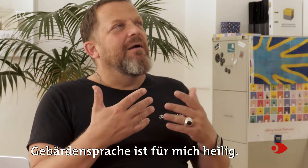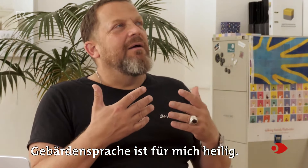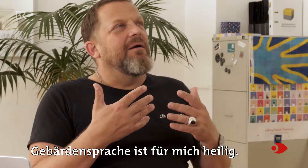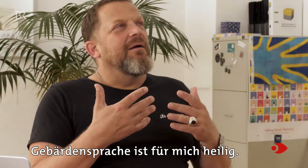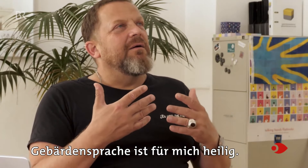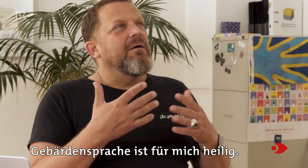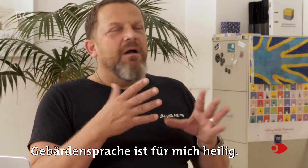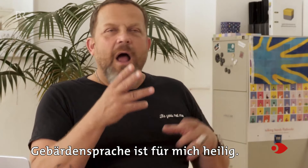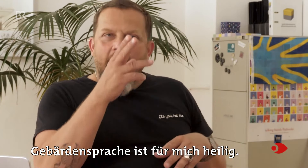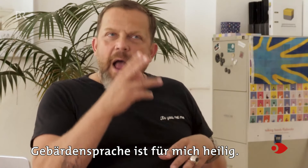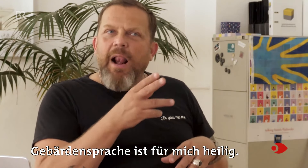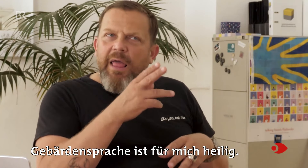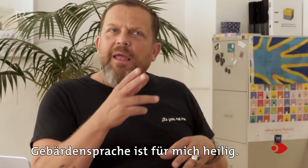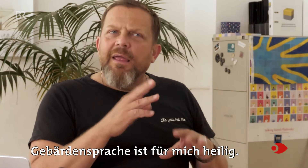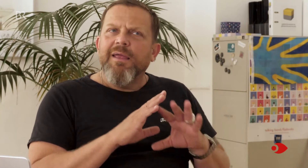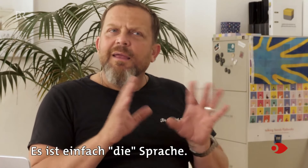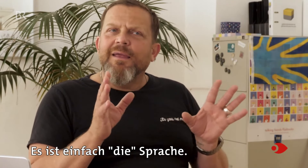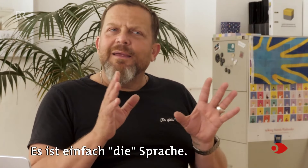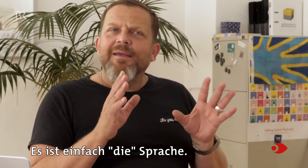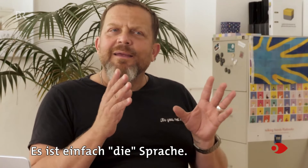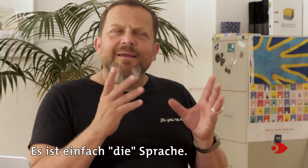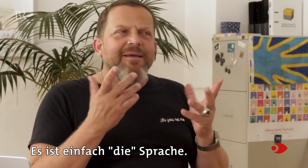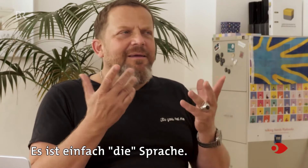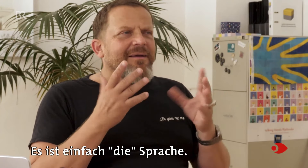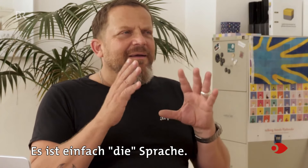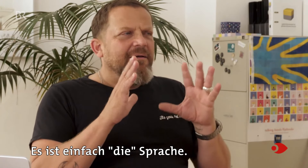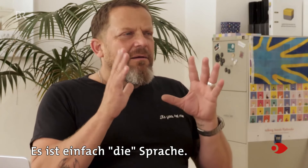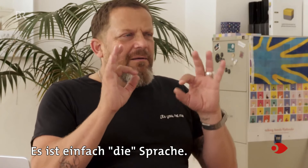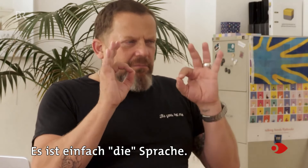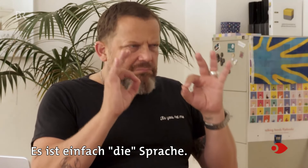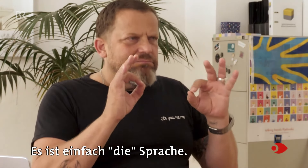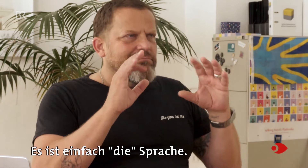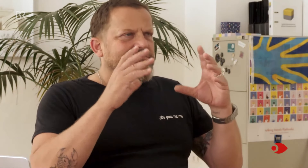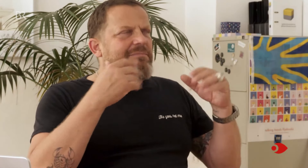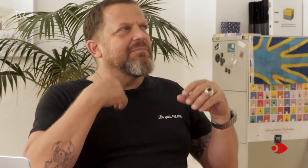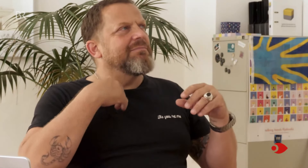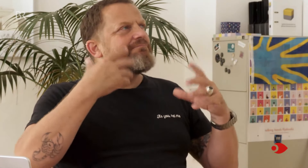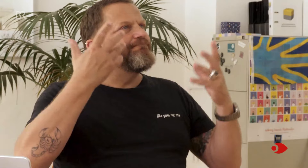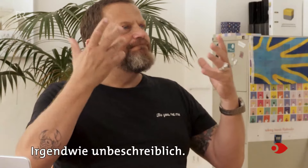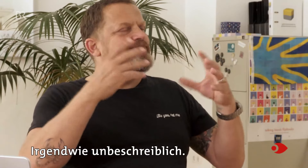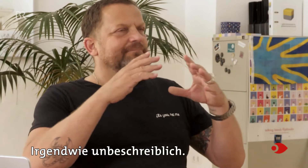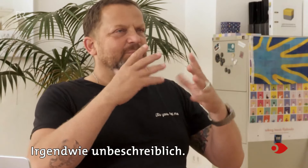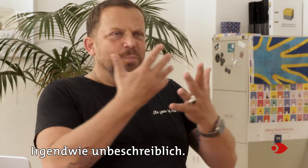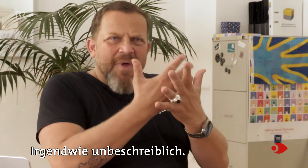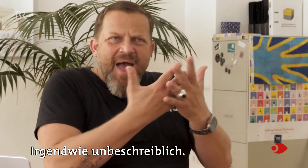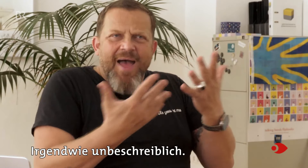Gebärdensprache ist für mich heilig. Es ist einfach die Sprache. Irgendwie unbeschreiblich.